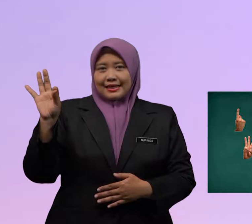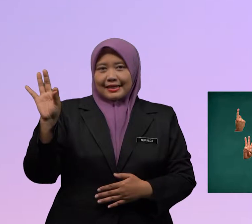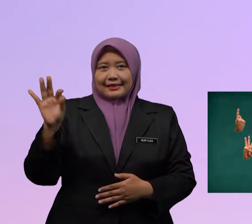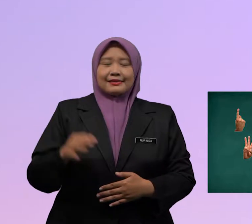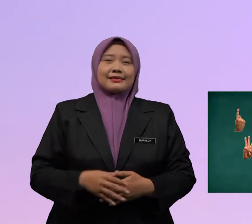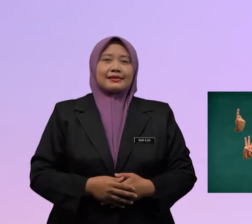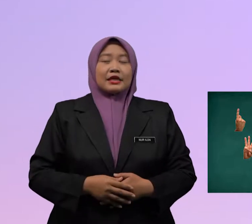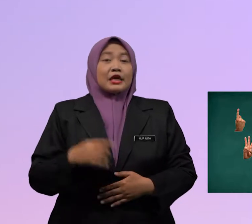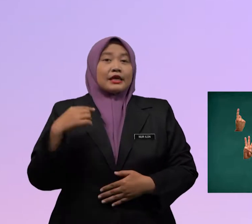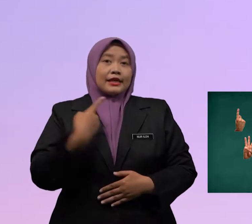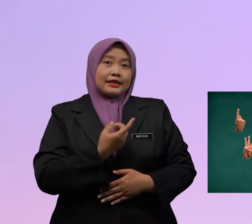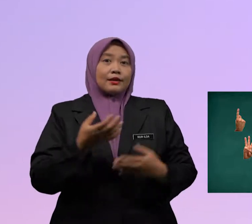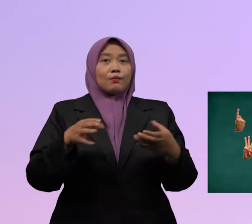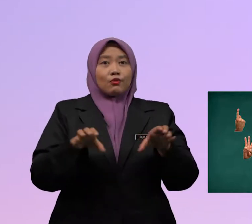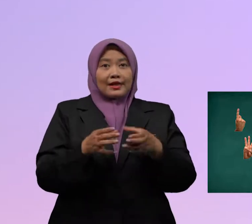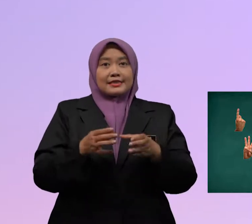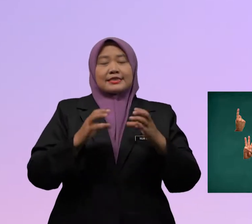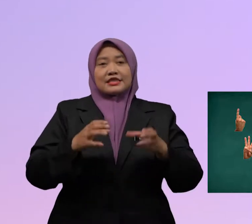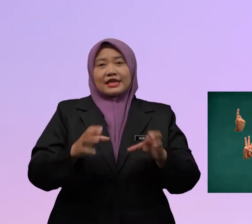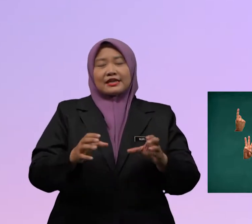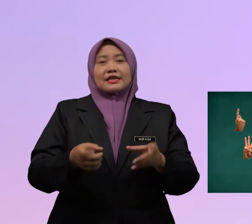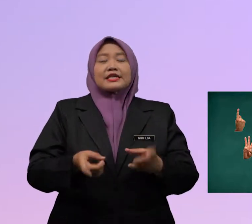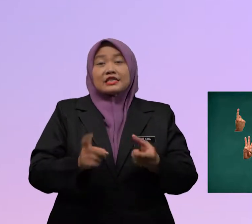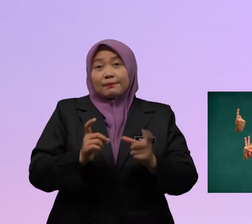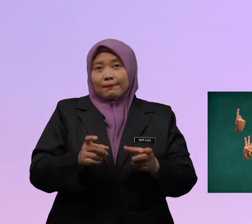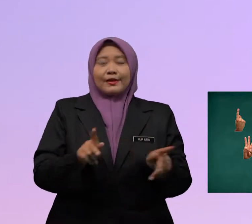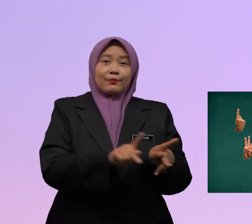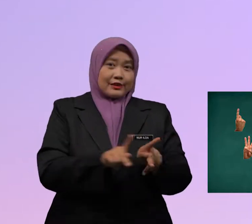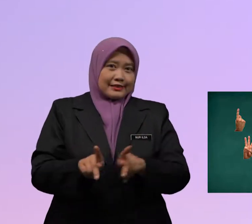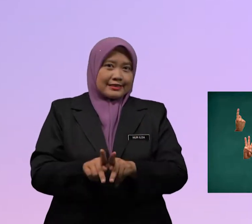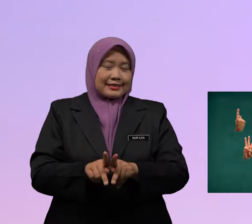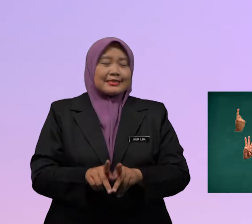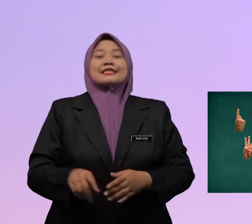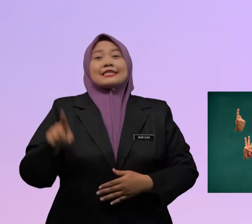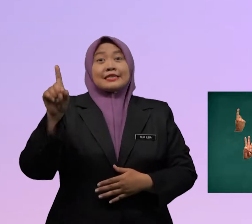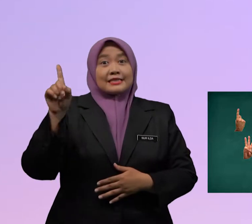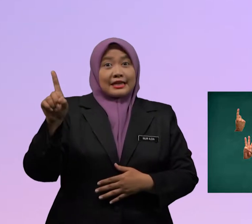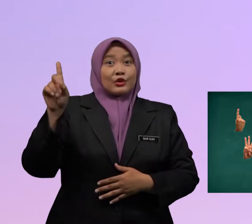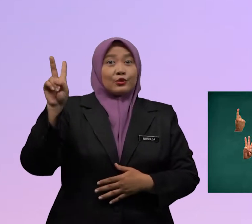1, 2, 3, 4, 5, 6, 7, 8, 9. Kita buat secara cepat pula.